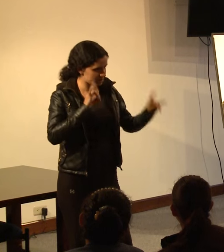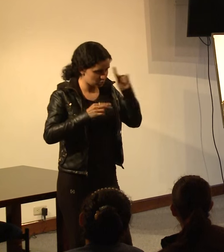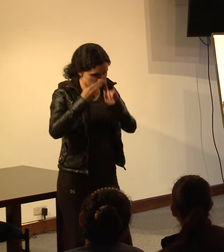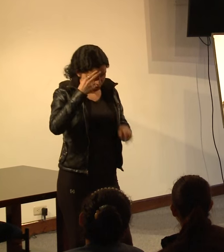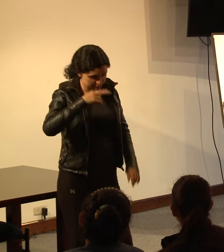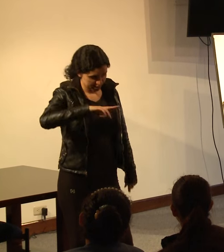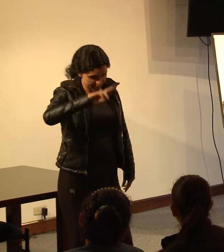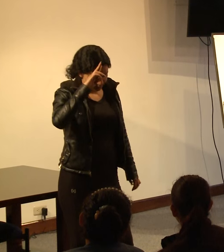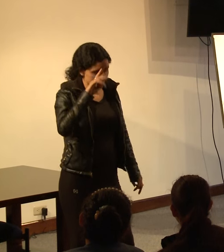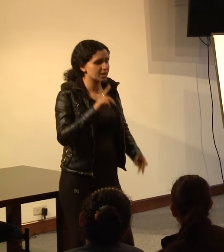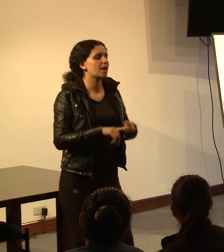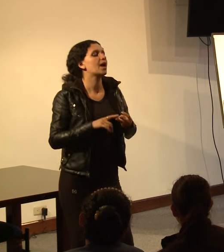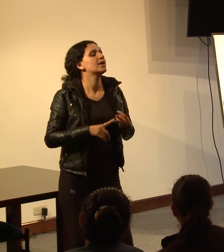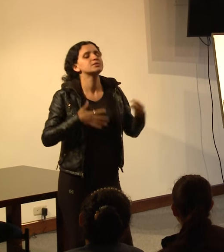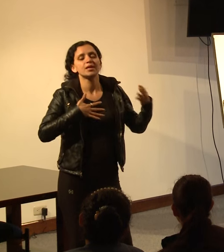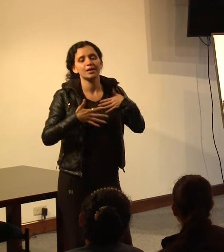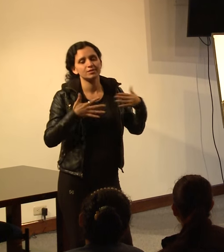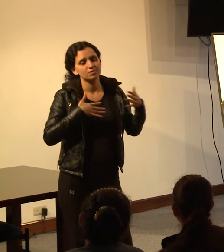Necesito que alguien me haga una pregunta.